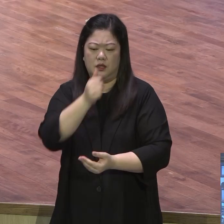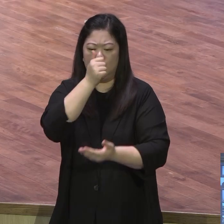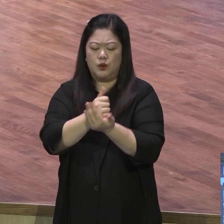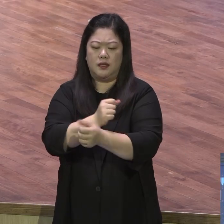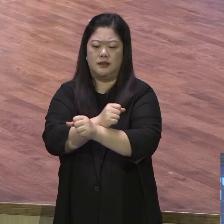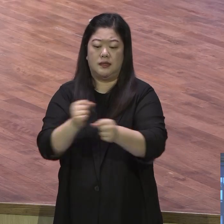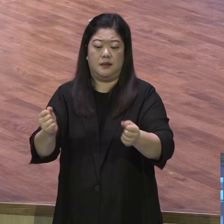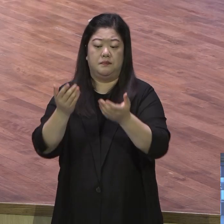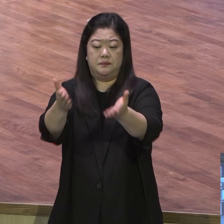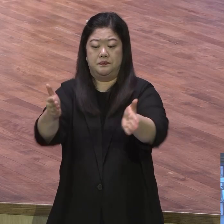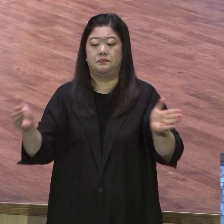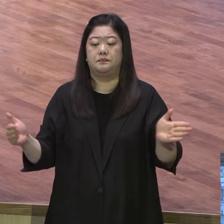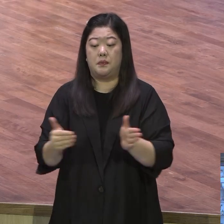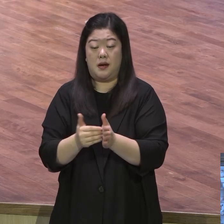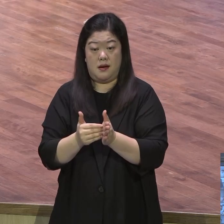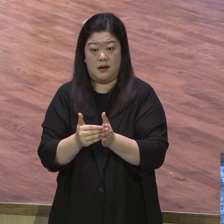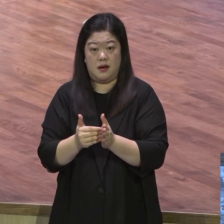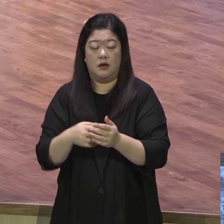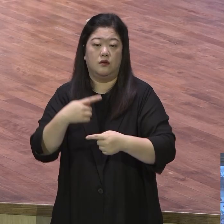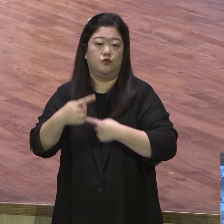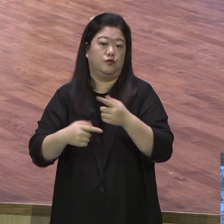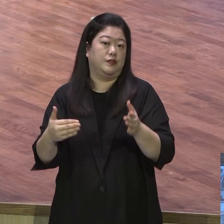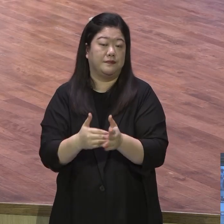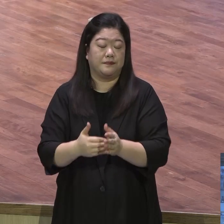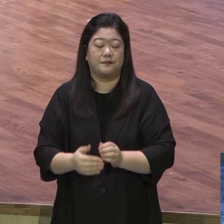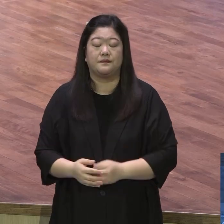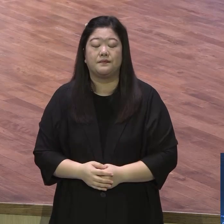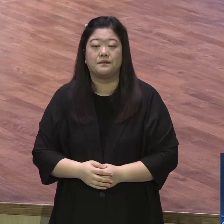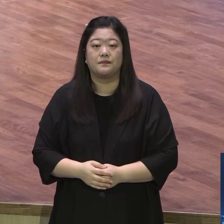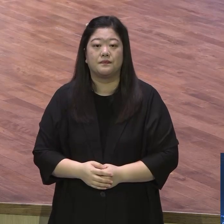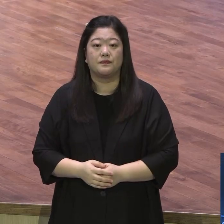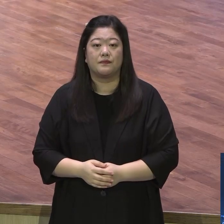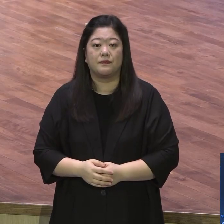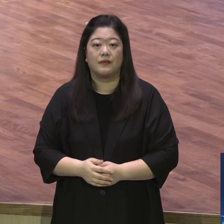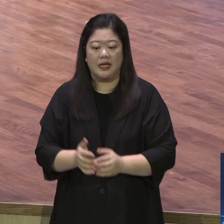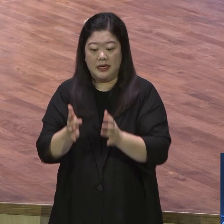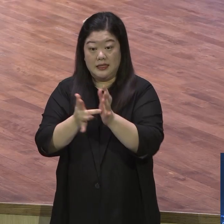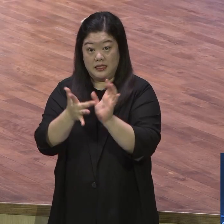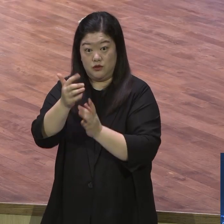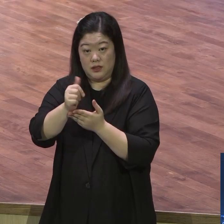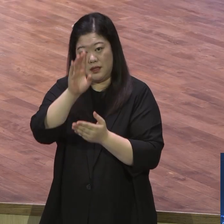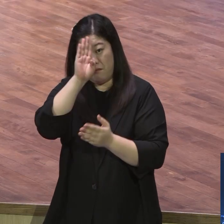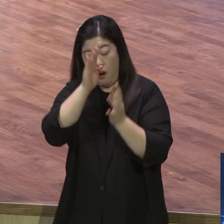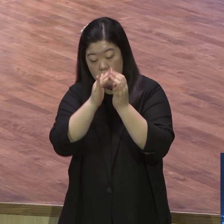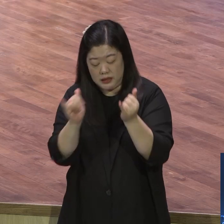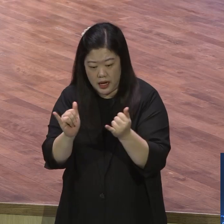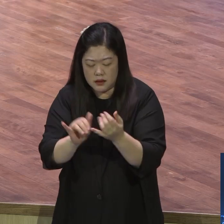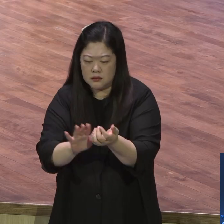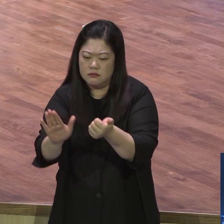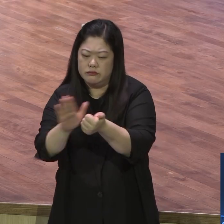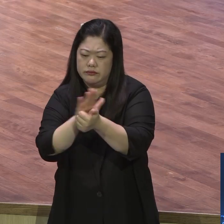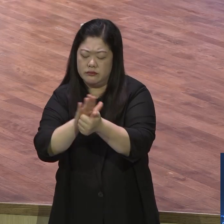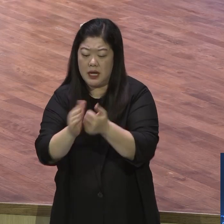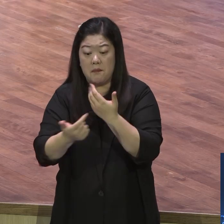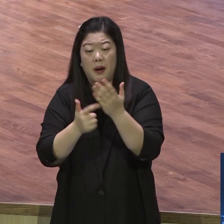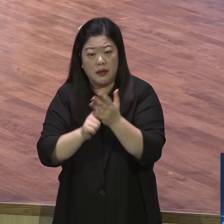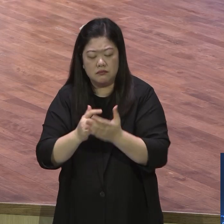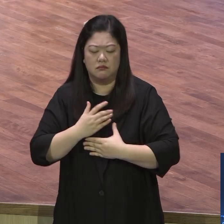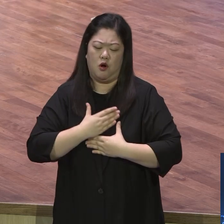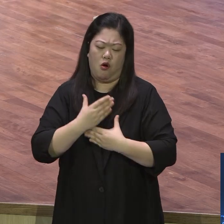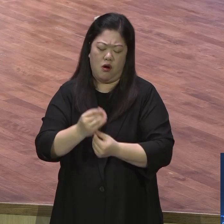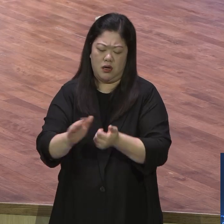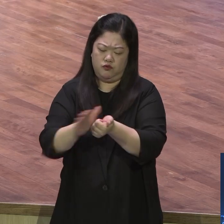예수님께서는 중흑병자에게 참 위로를 주신 후 바로 이어서 그 문제를 해결해 주십니다 그런데